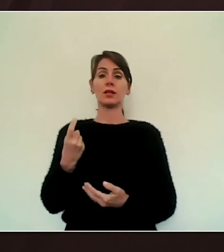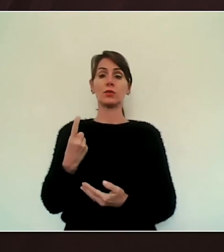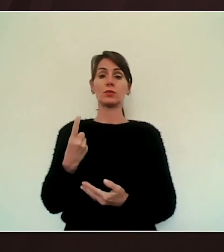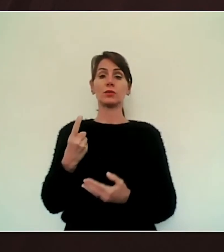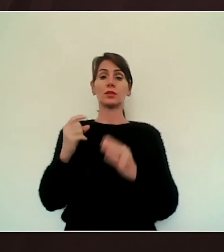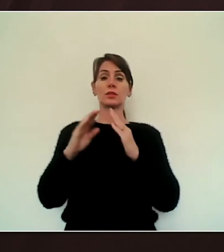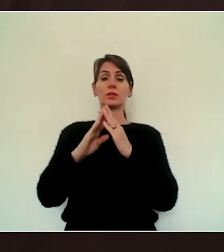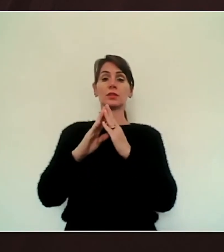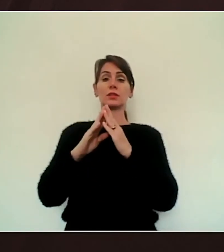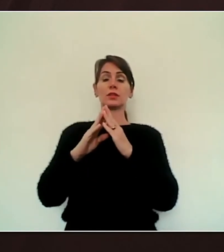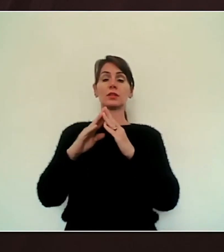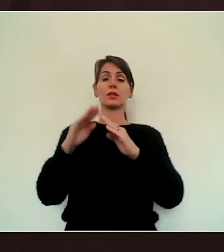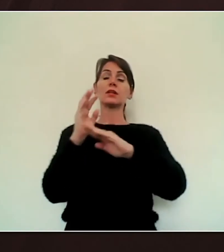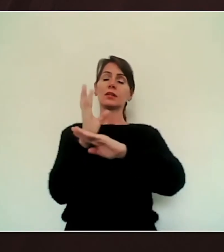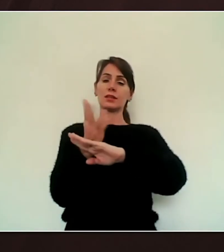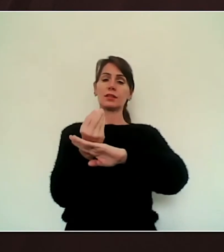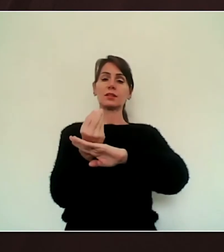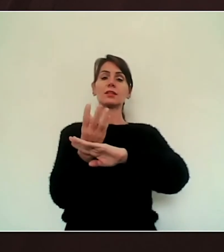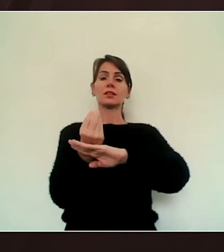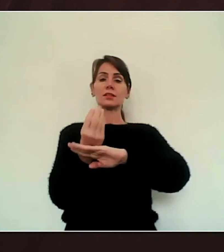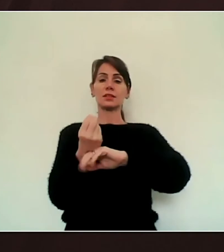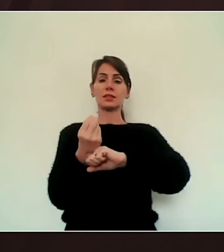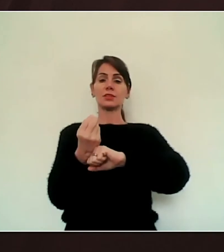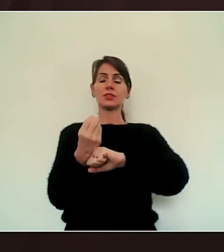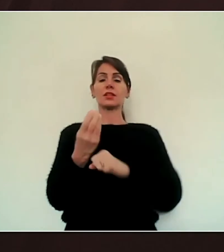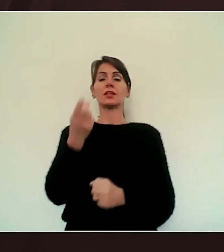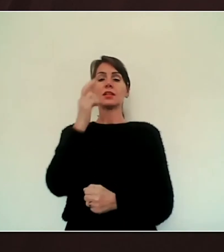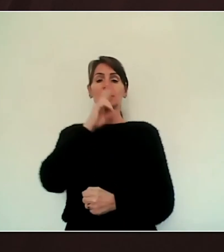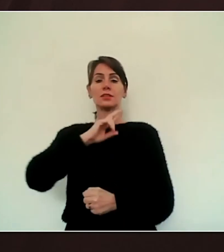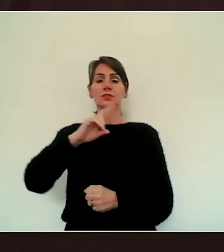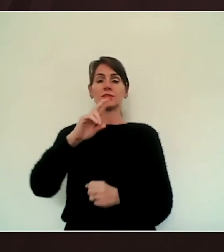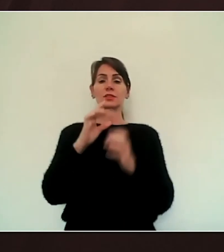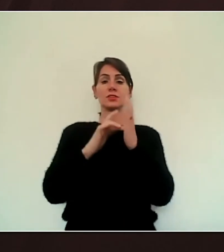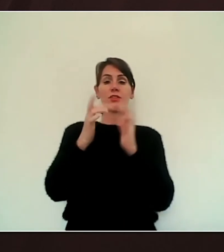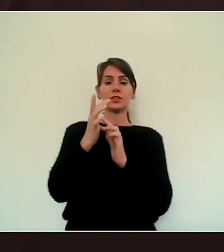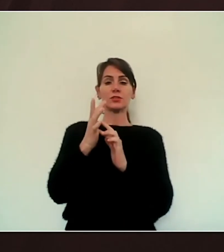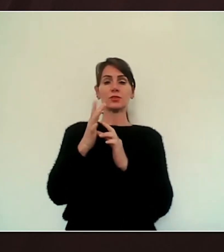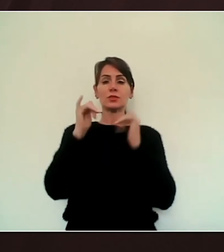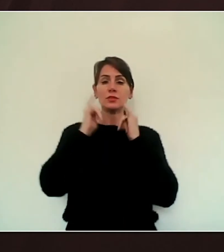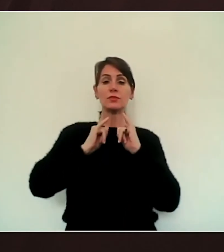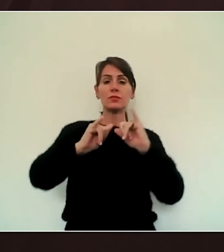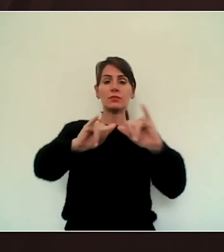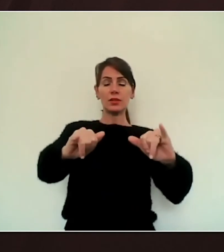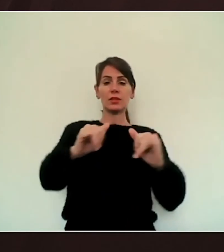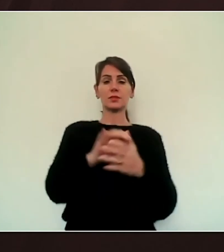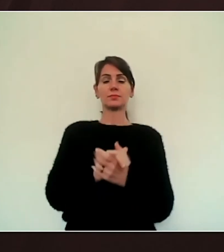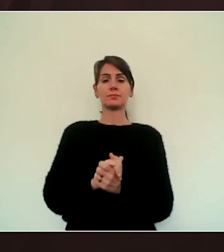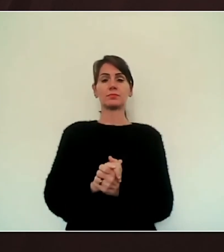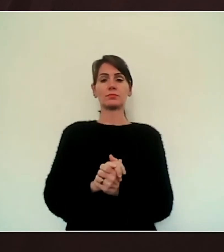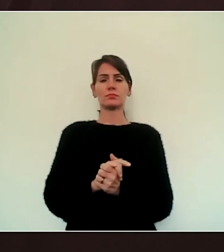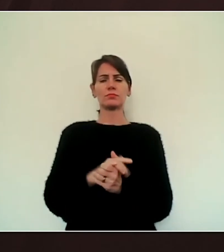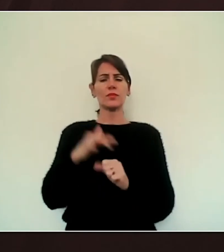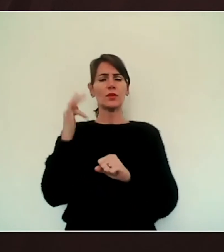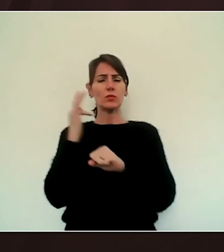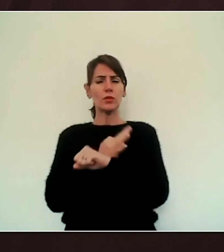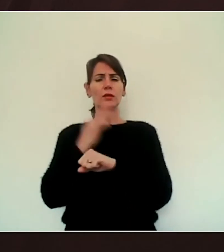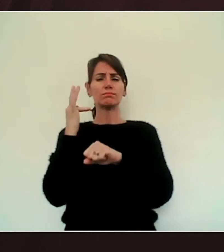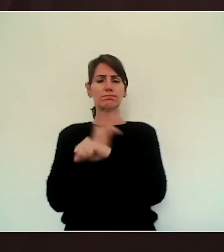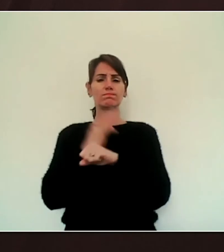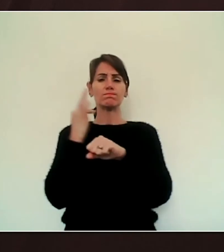chegando. Continue, persevere o que vocês estão fazendo, vocês já têm a